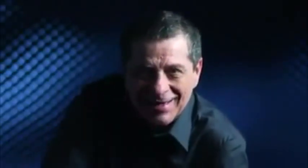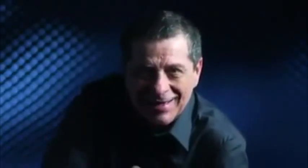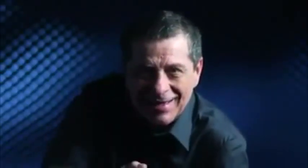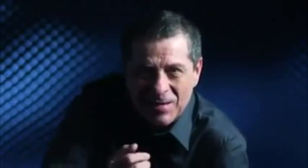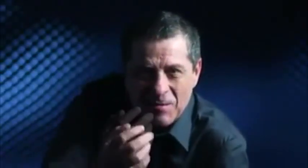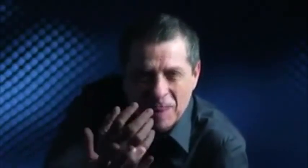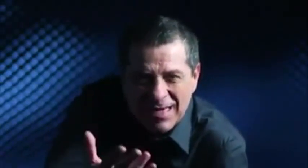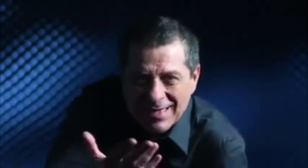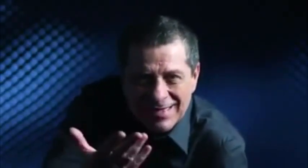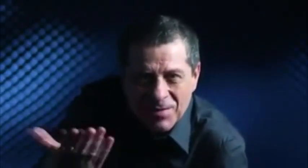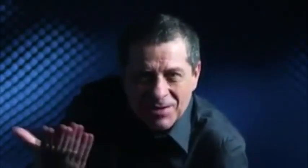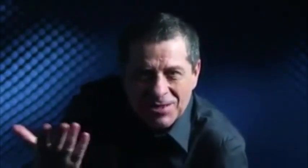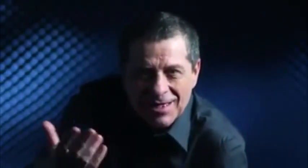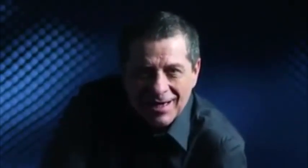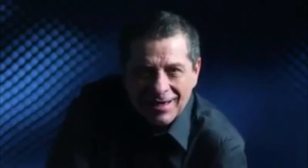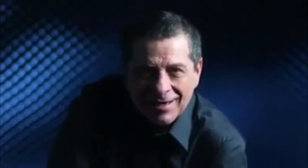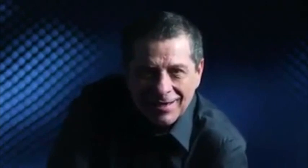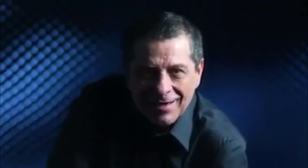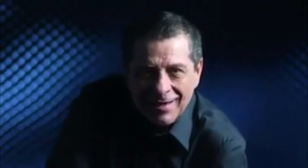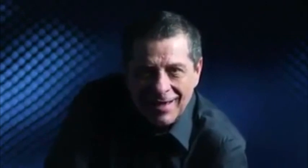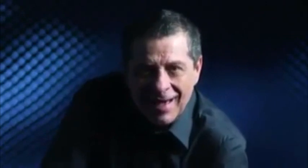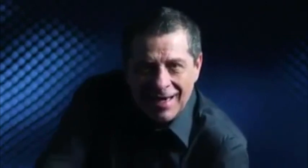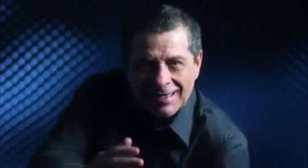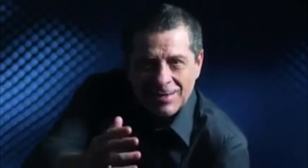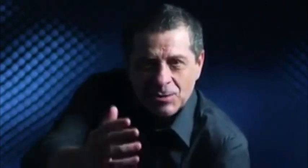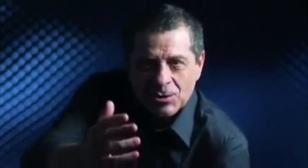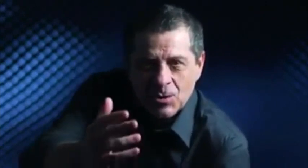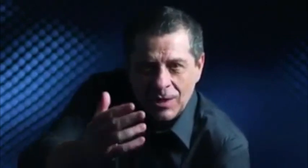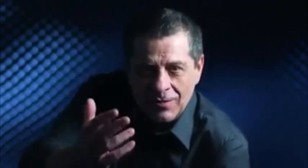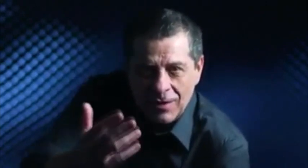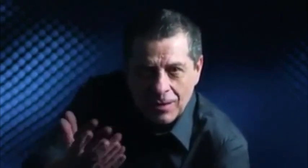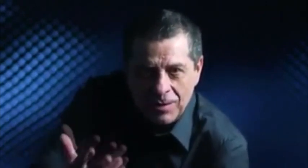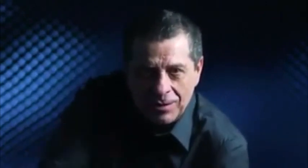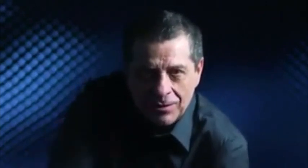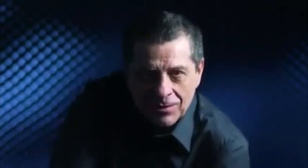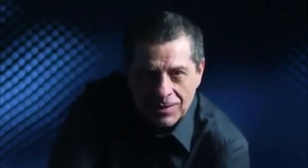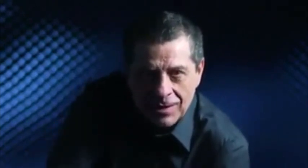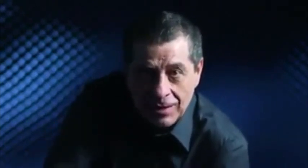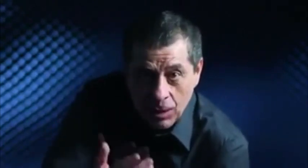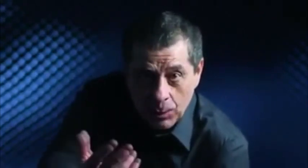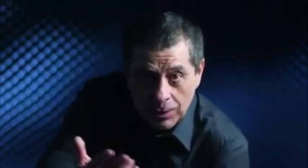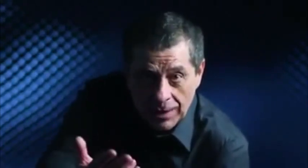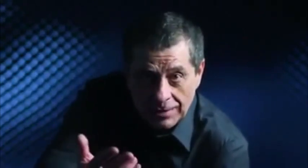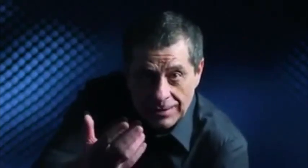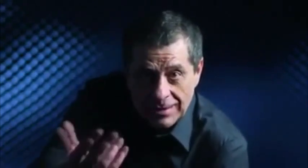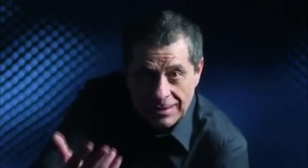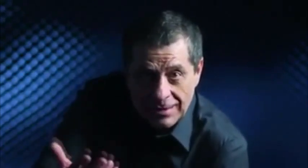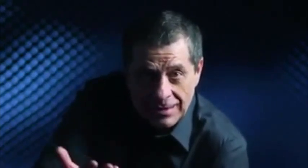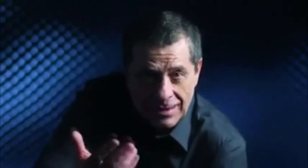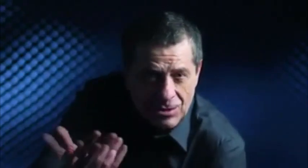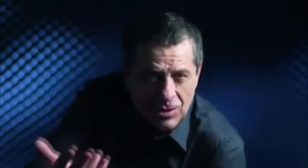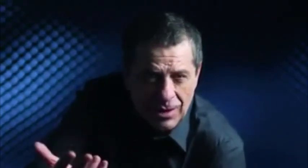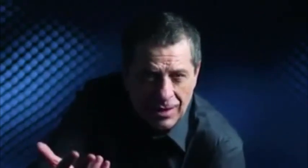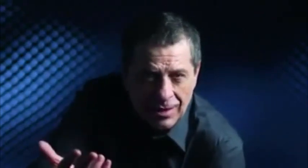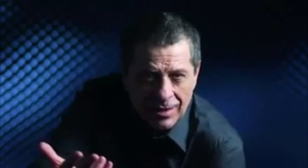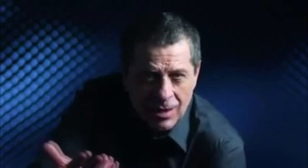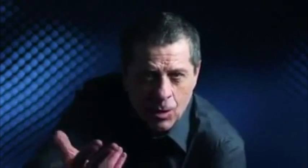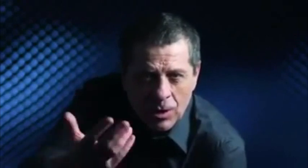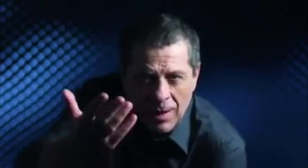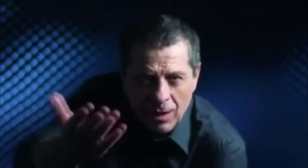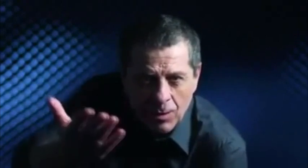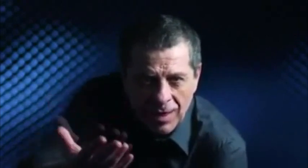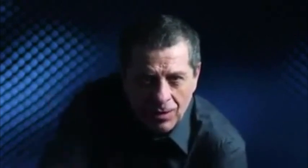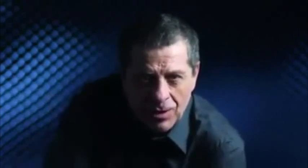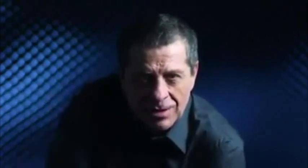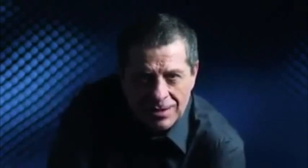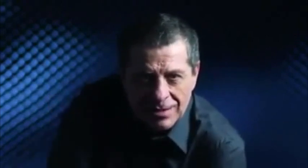ele. Basta saber usar. Nascemos com o livre-arbítrio, que é o poder de decidir, escolher o